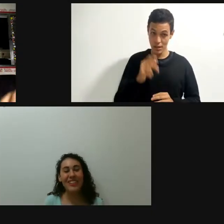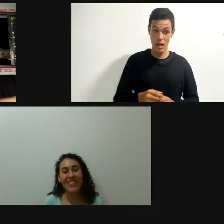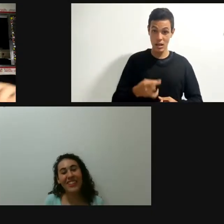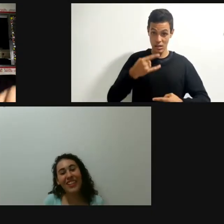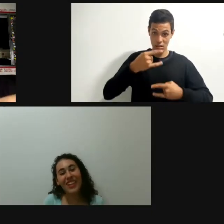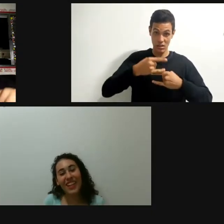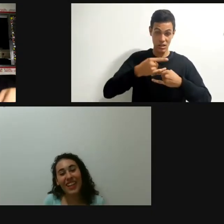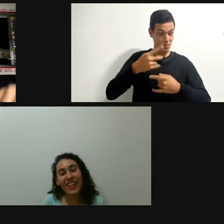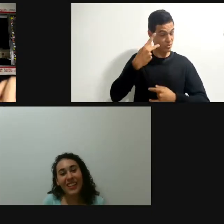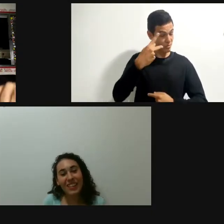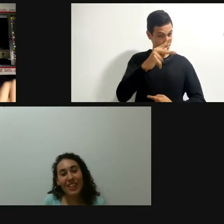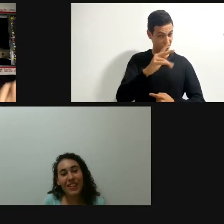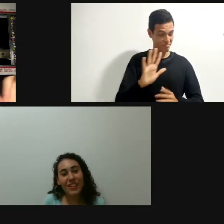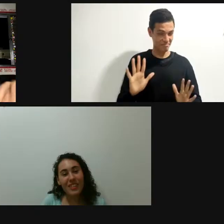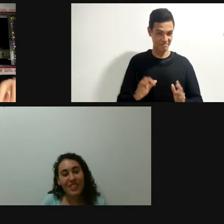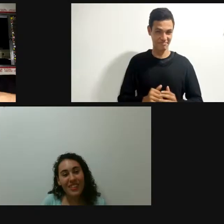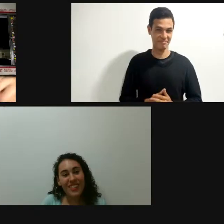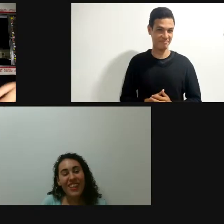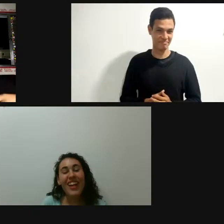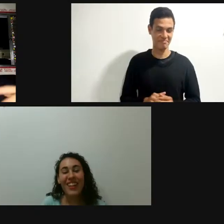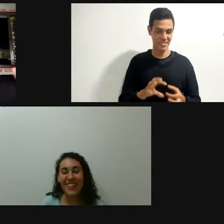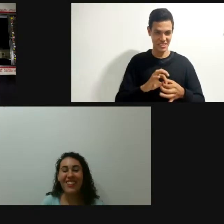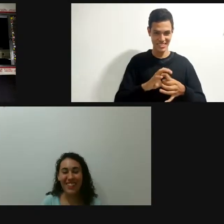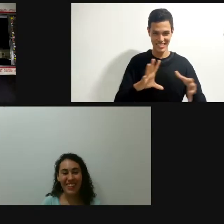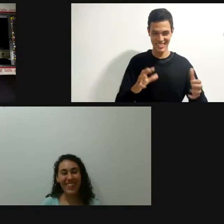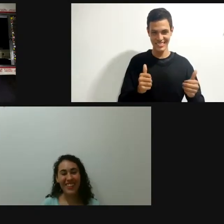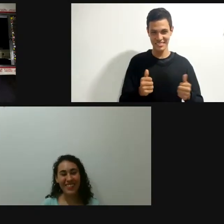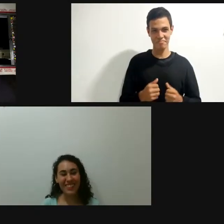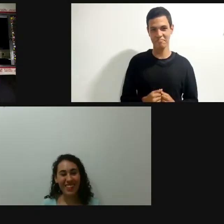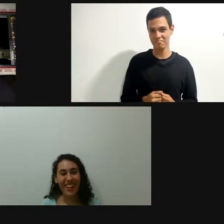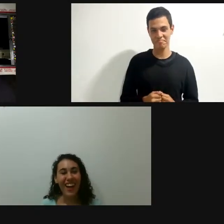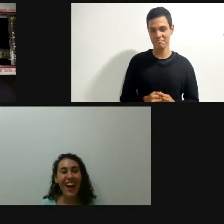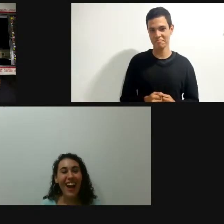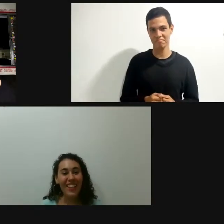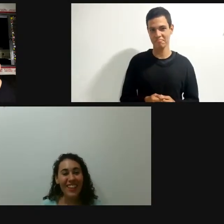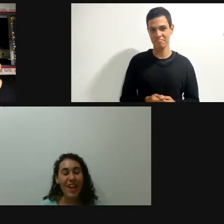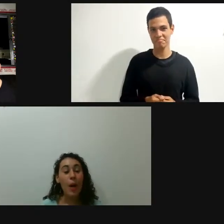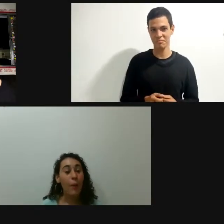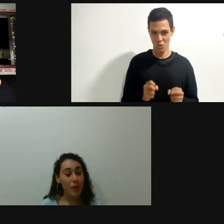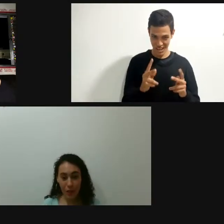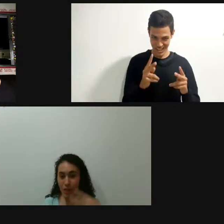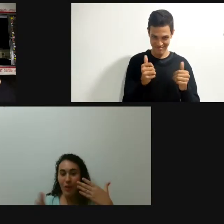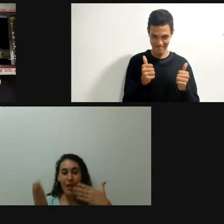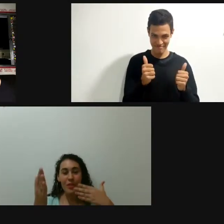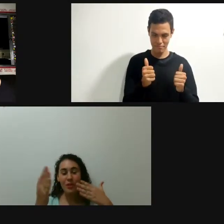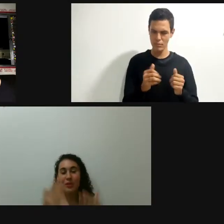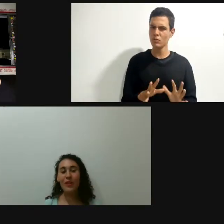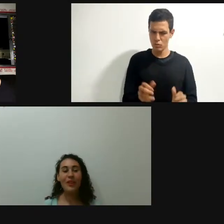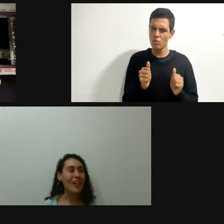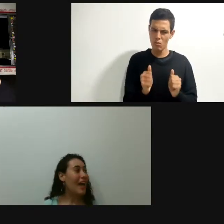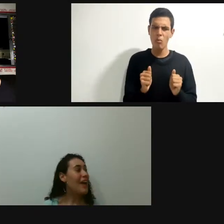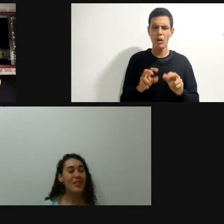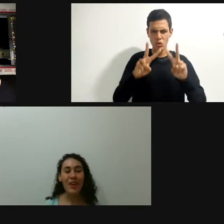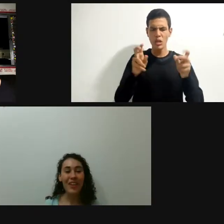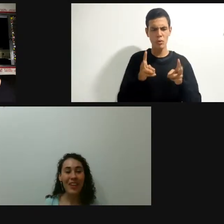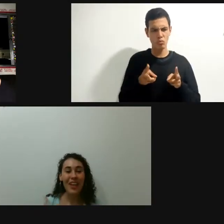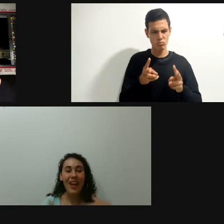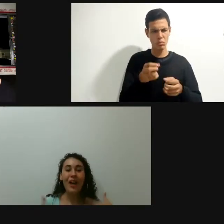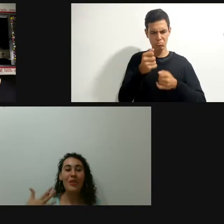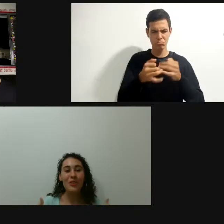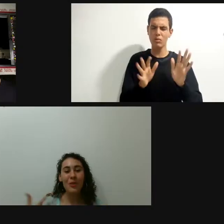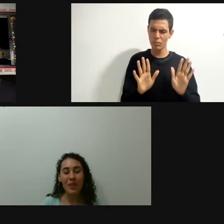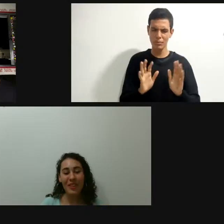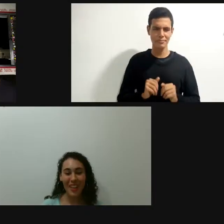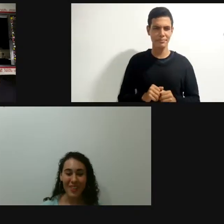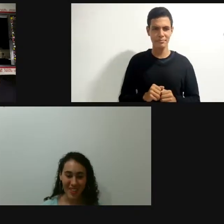ler comentário. Vamos ler. Eu quero continuar o assunto. Fechou? Pode continuar o assunto. Só que